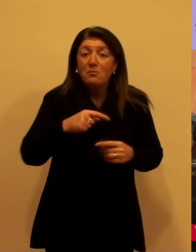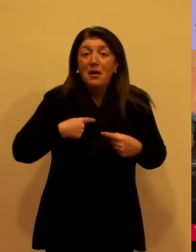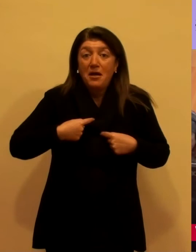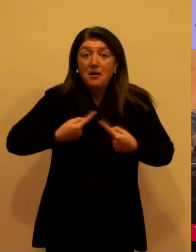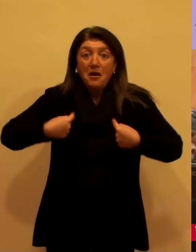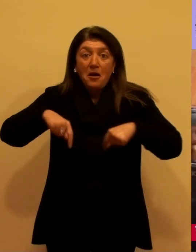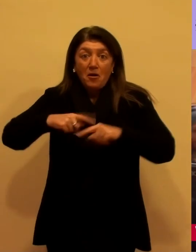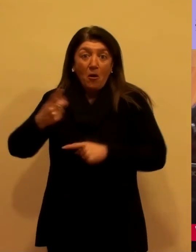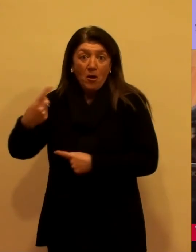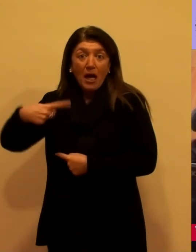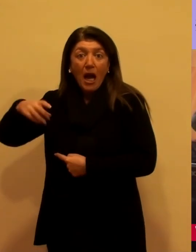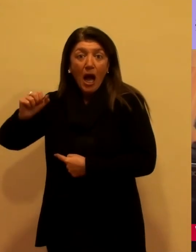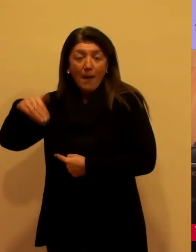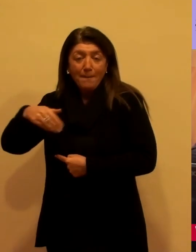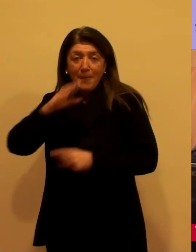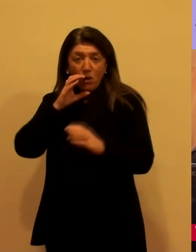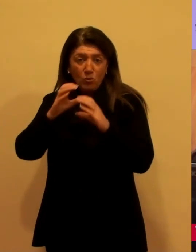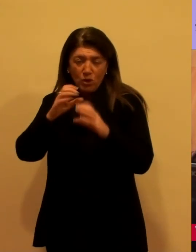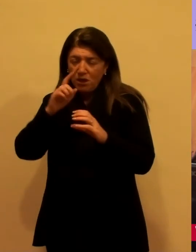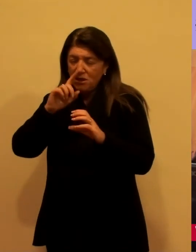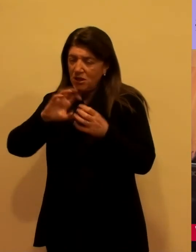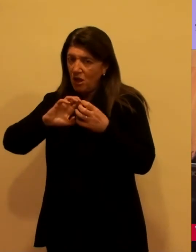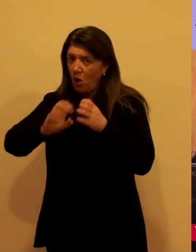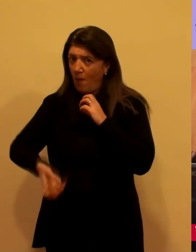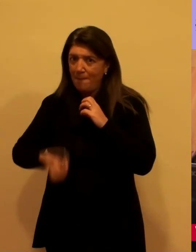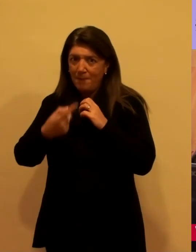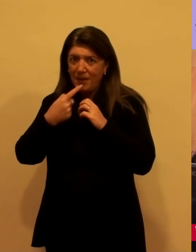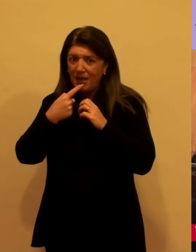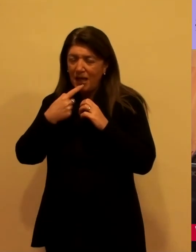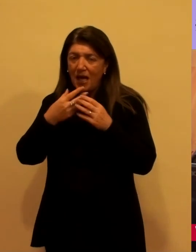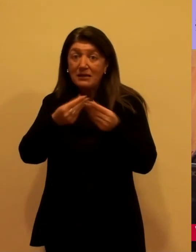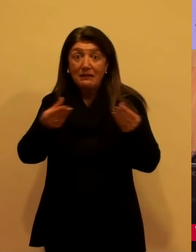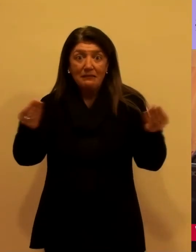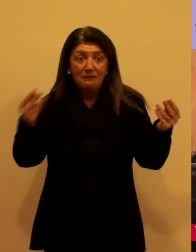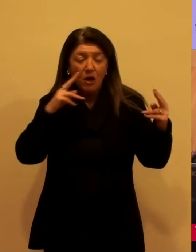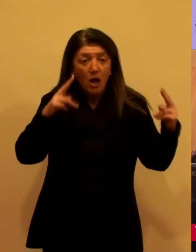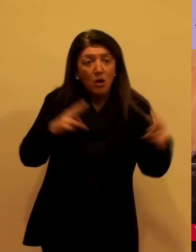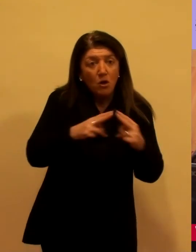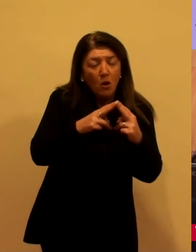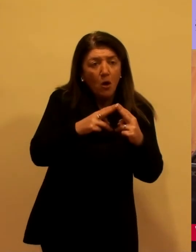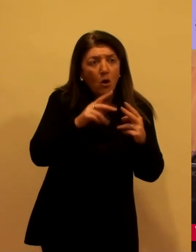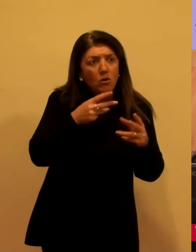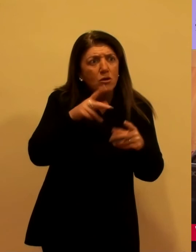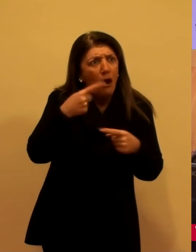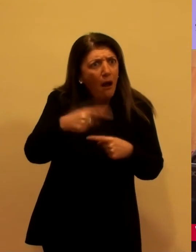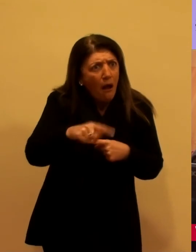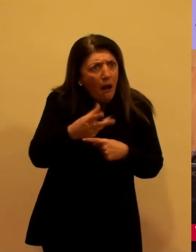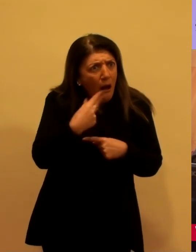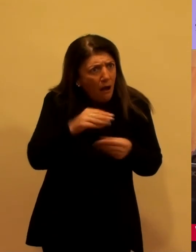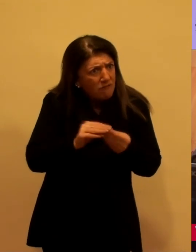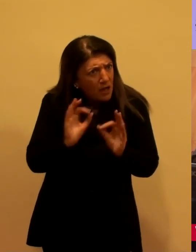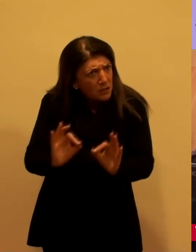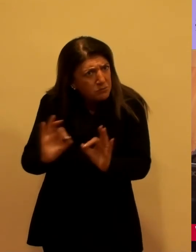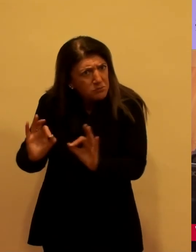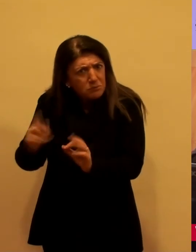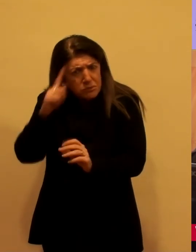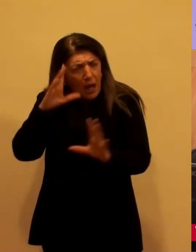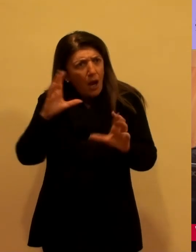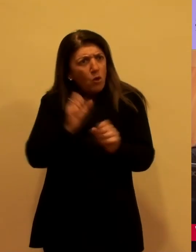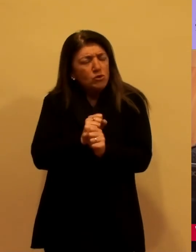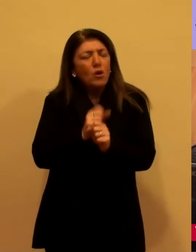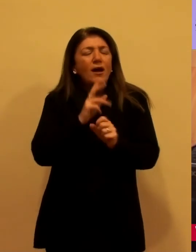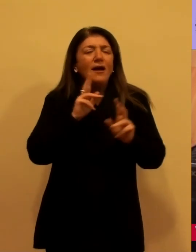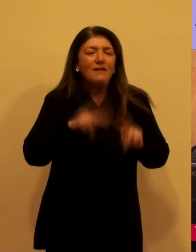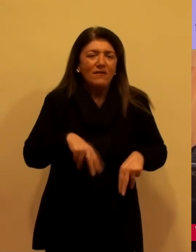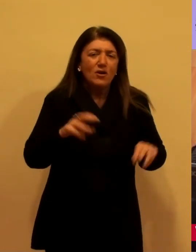noi della GAM è sempre un po' complicato. A volte incontriamo persone che dicono: ah, ma fate queste cose, non lo sapevo. E in effetti purtroppo succede